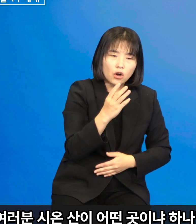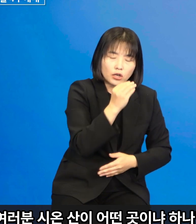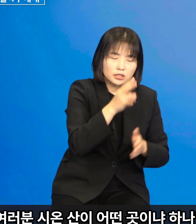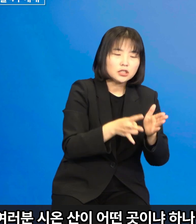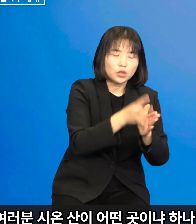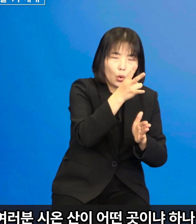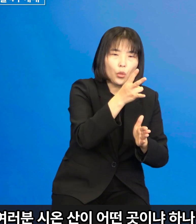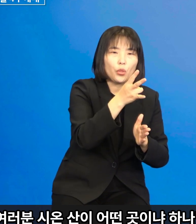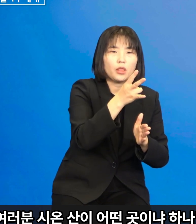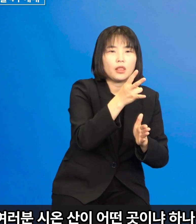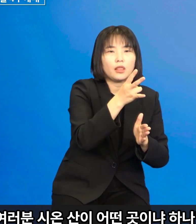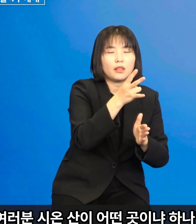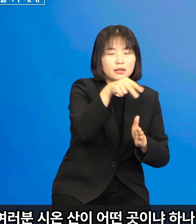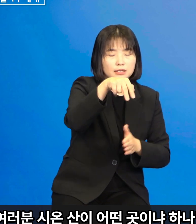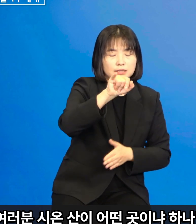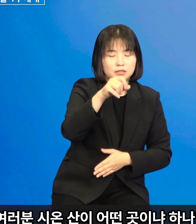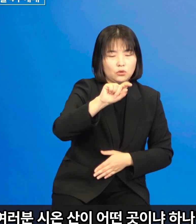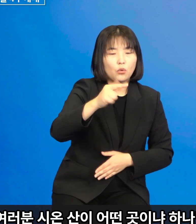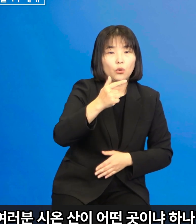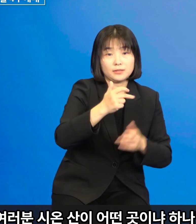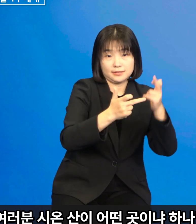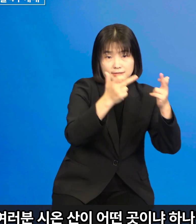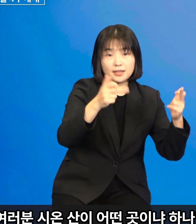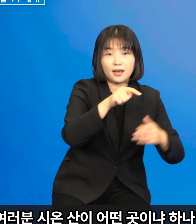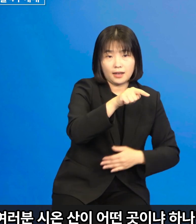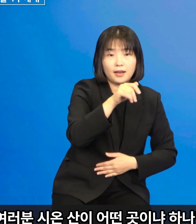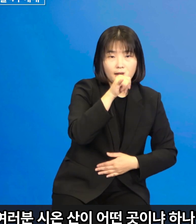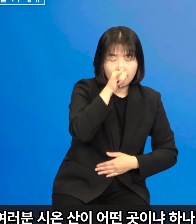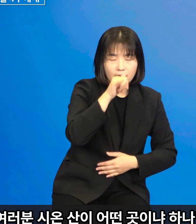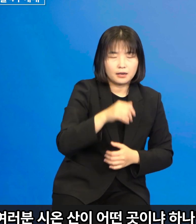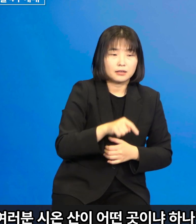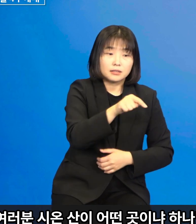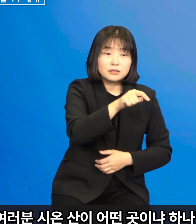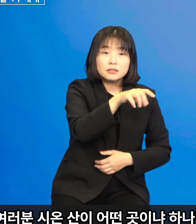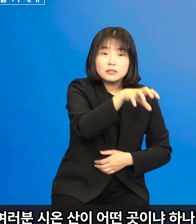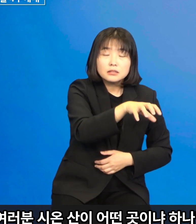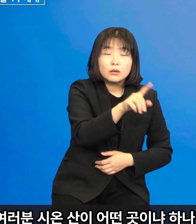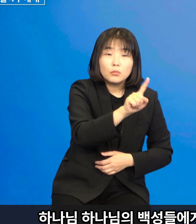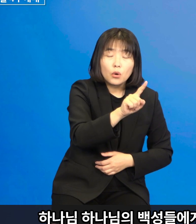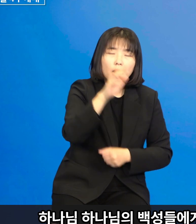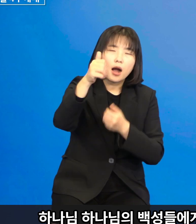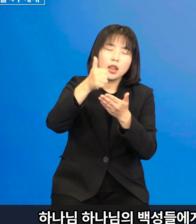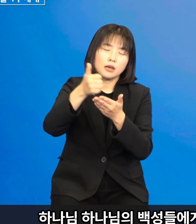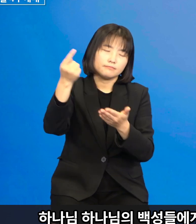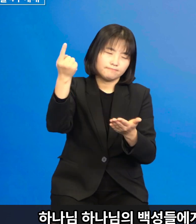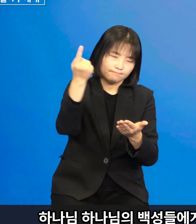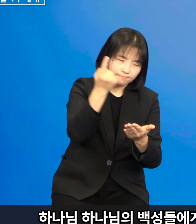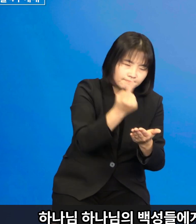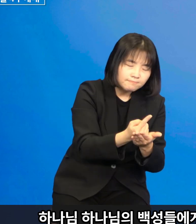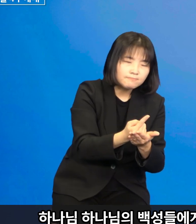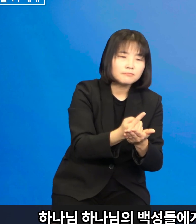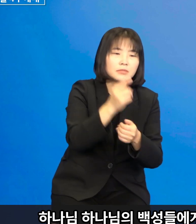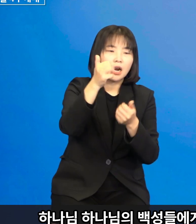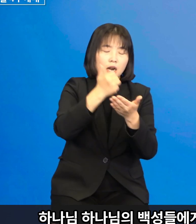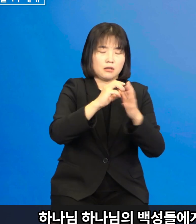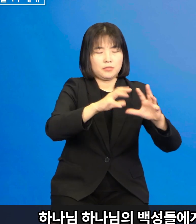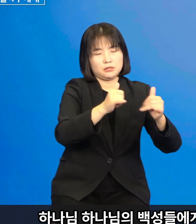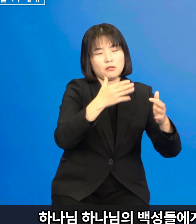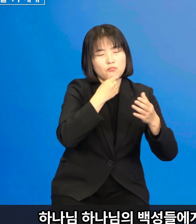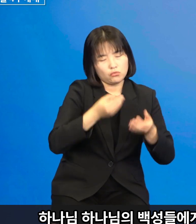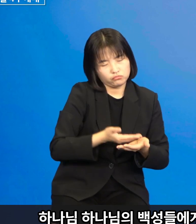여러분, 시온산이 어떤 곳이냐? 하나님의 거처요, 하나님의 임재가 있는 곳이요, 하나님 백성들에게 복을 주시는